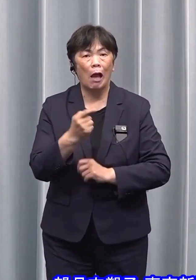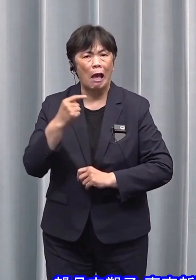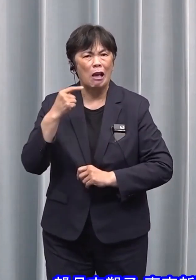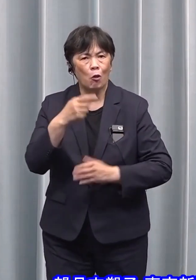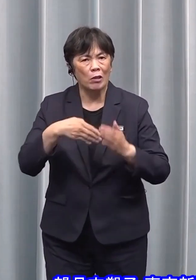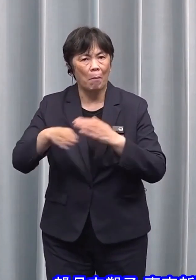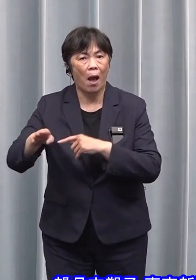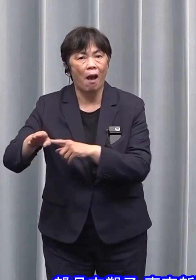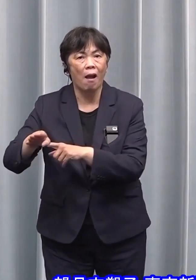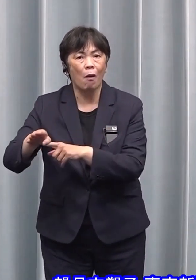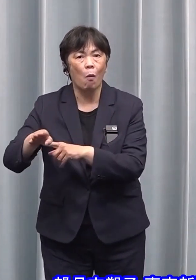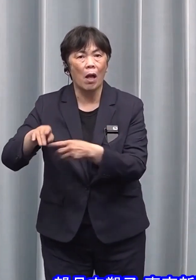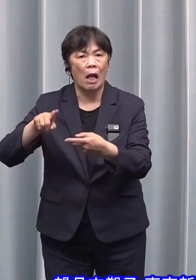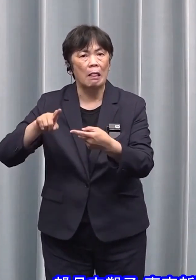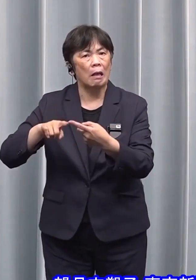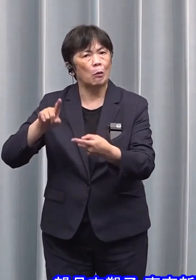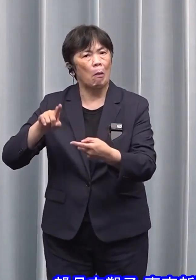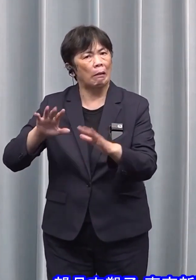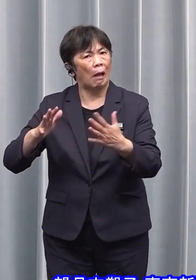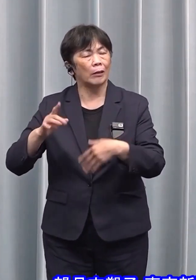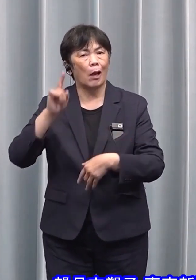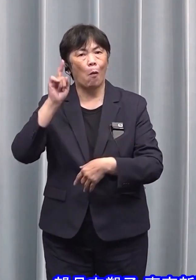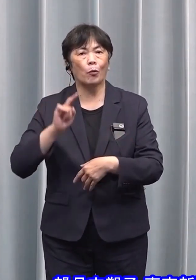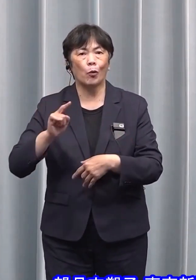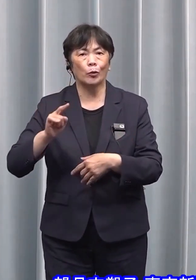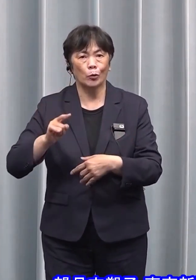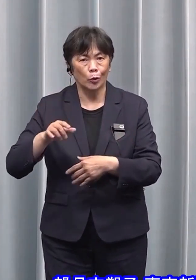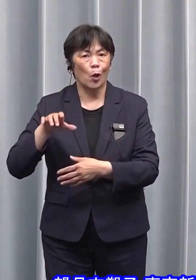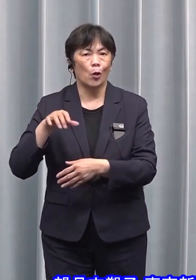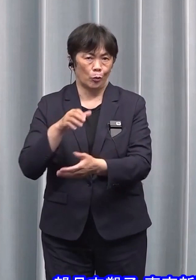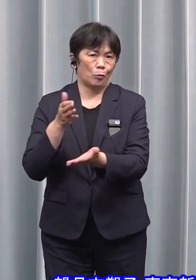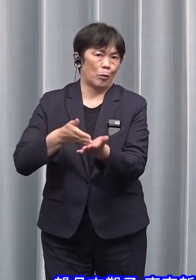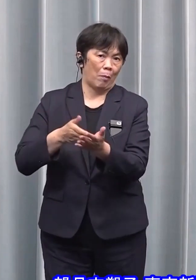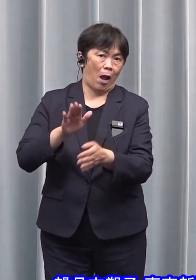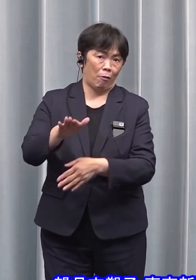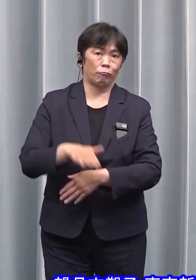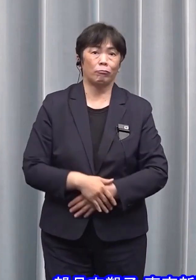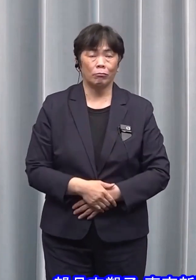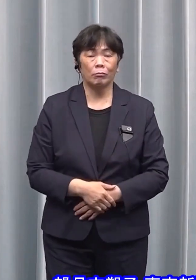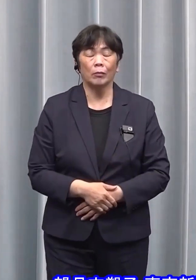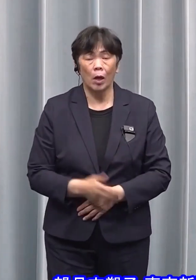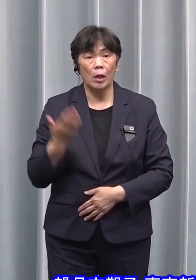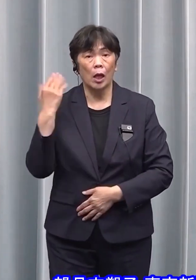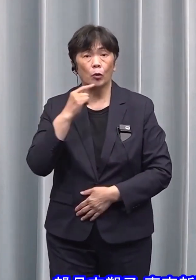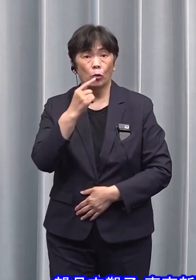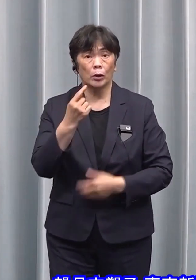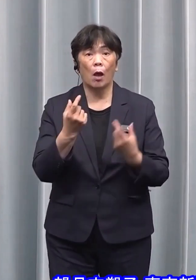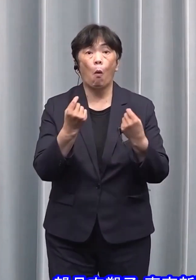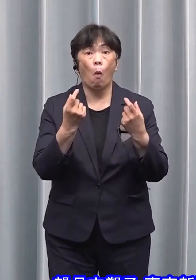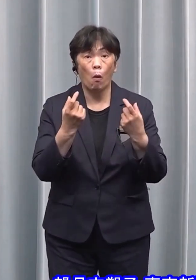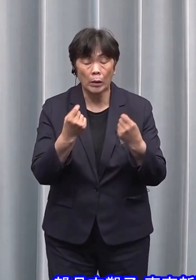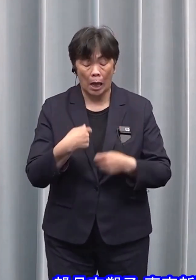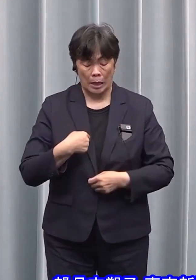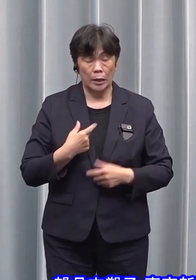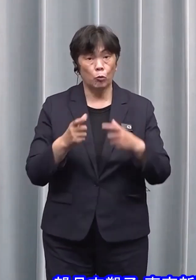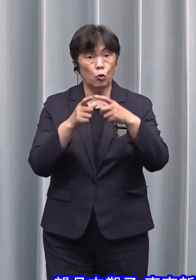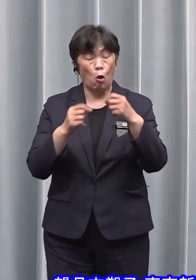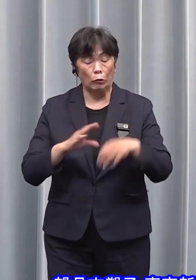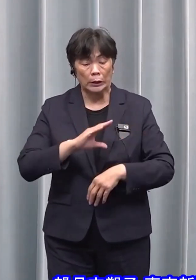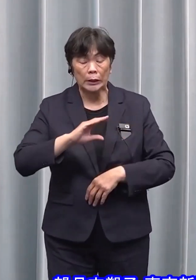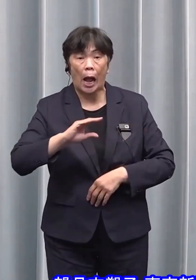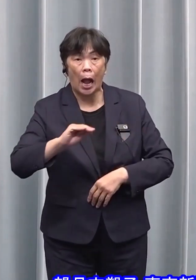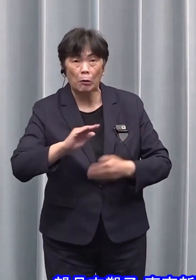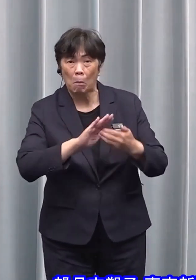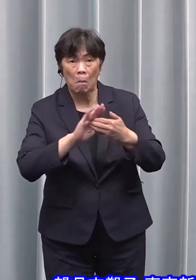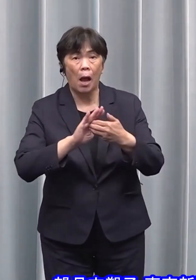還ということは適用されないだろうという指摘も取材では聞いております。そうすると先ほど言ったような、まあ、自国に帰ることを拒否している